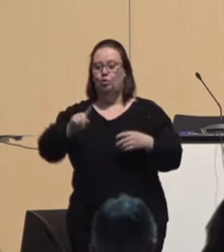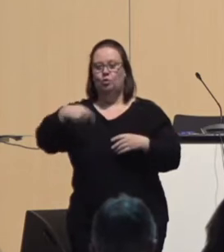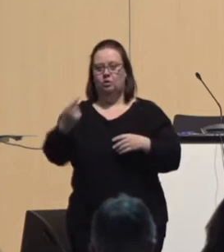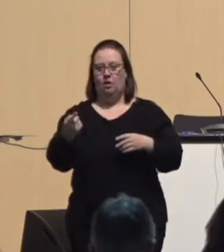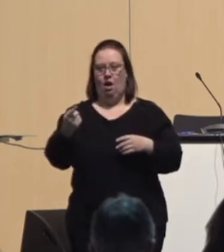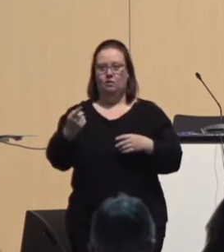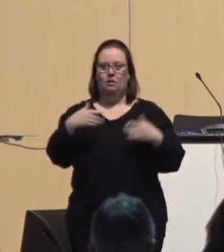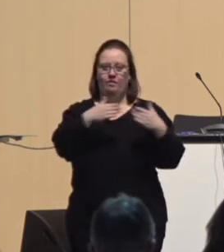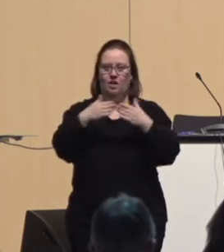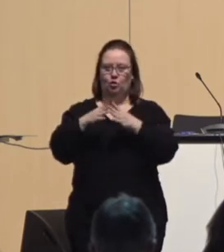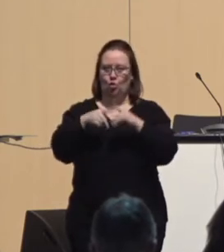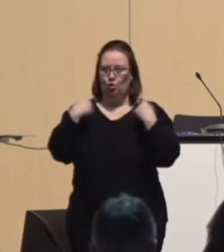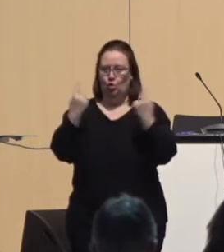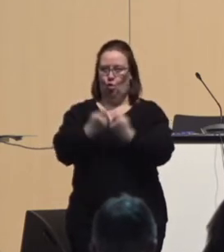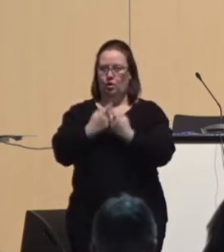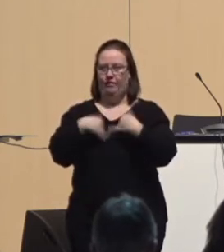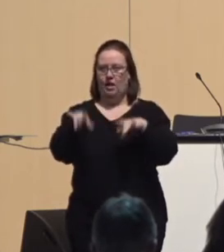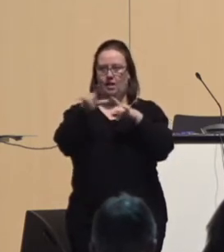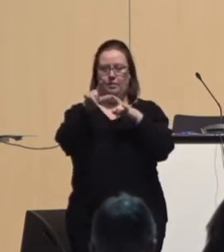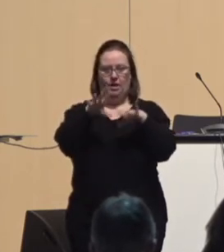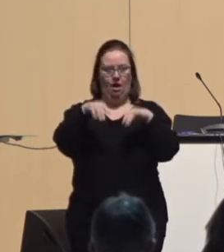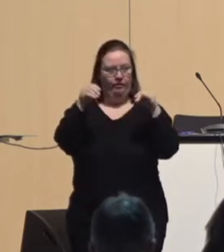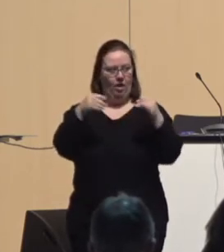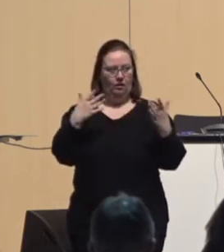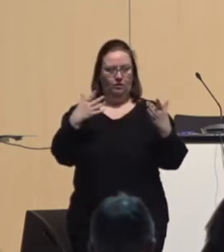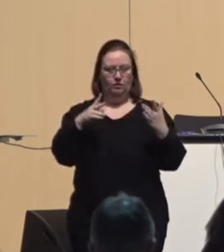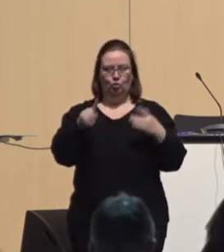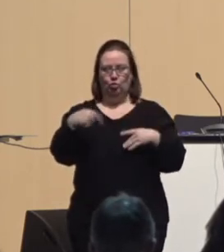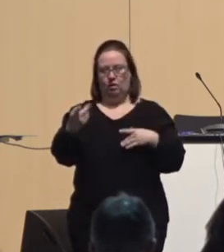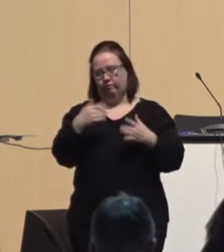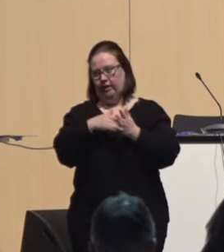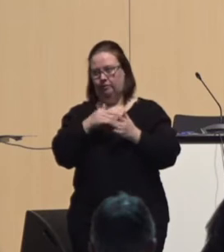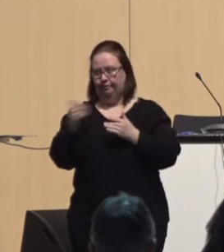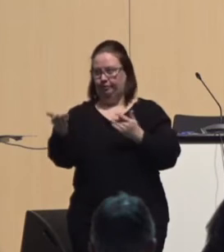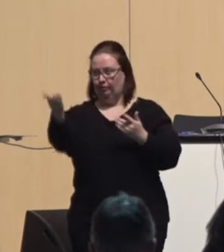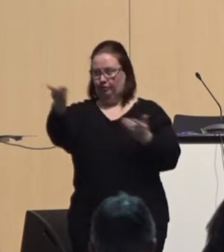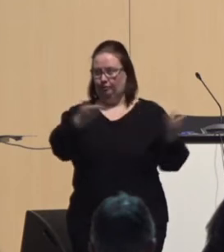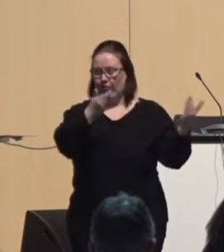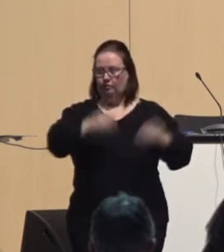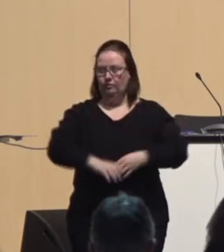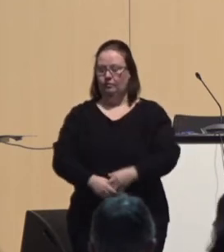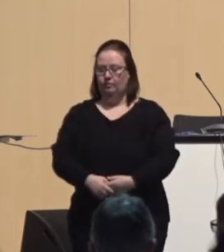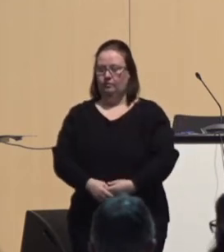wir ein in die Fraktionsrunde. Es beginnt die SPD und dann gehen wir weiter. Also, bitteschön, Herr Hitzer.